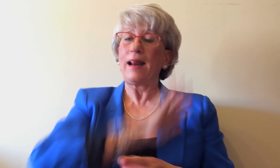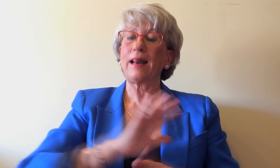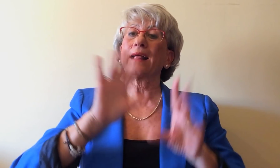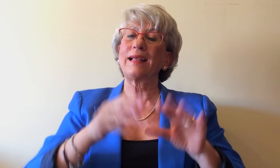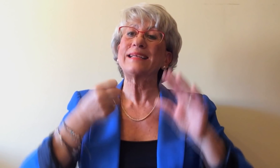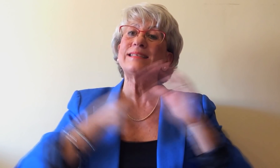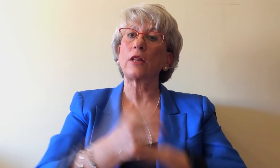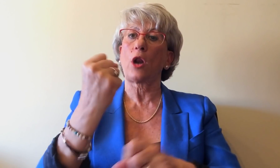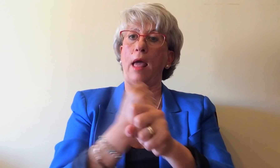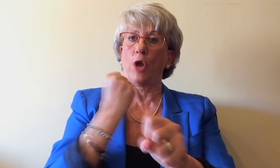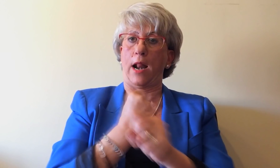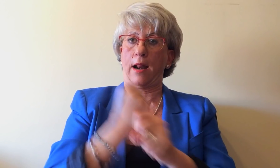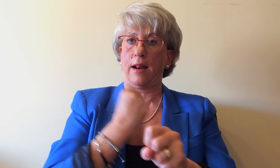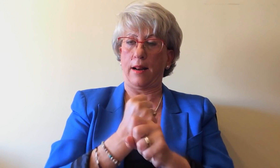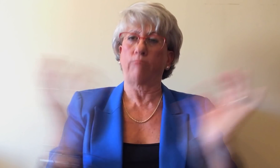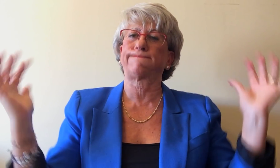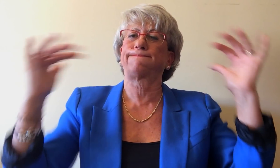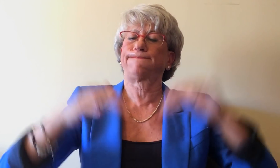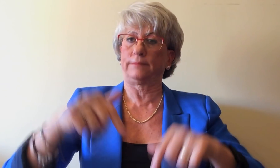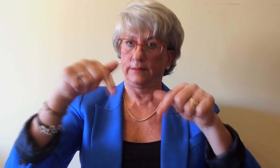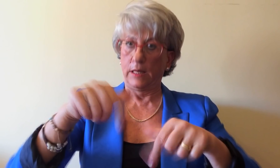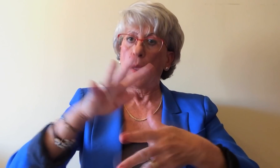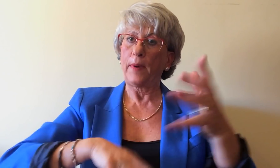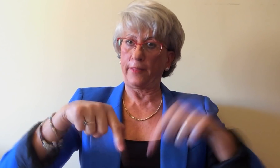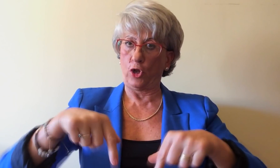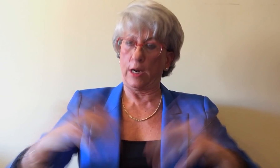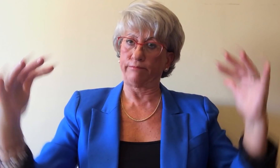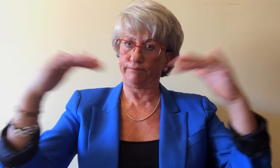jornades estatals d'inserció laboral, celebrades aquí a Barcelona.